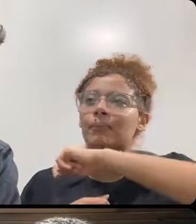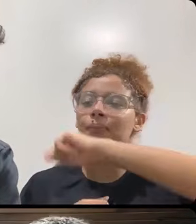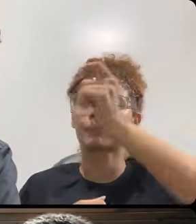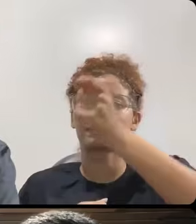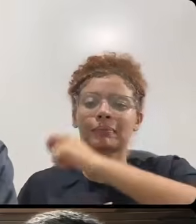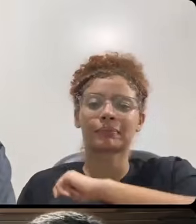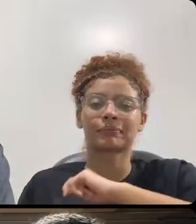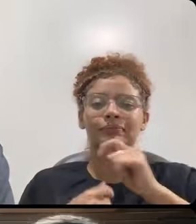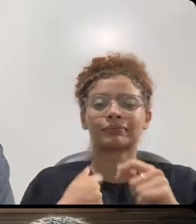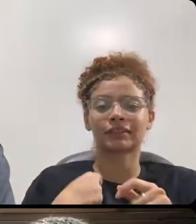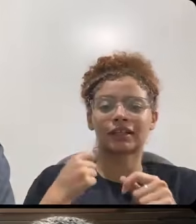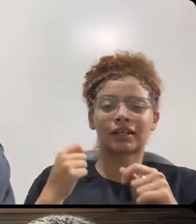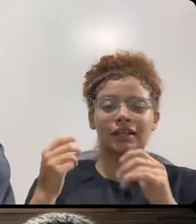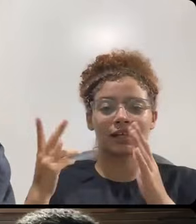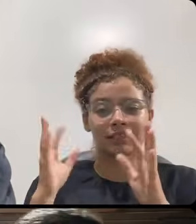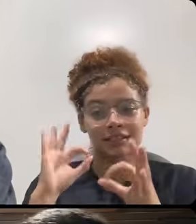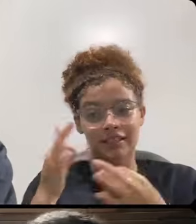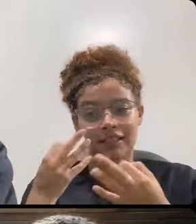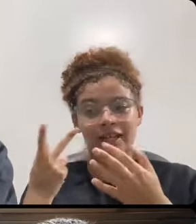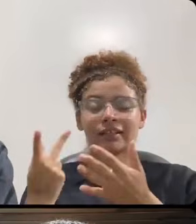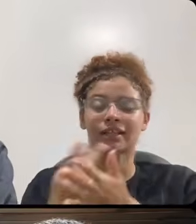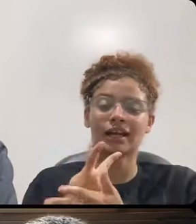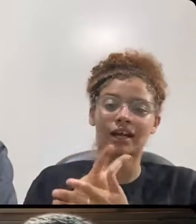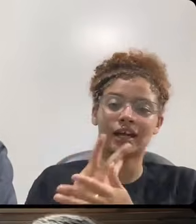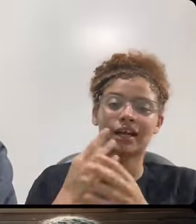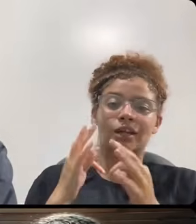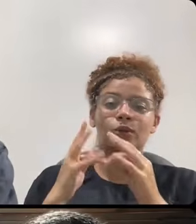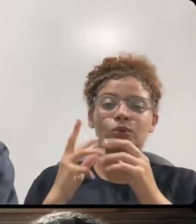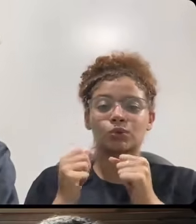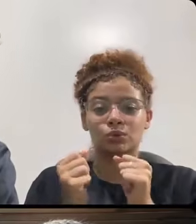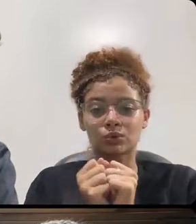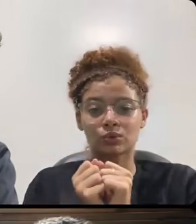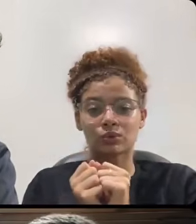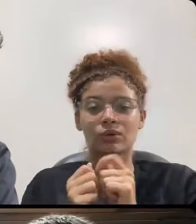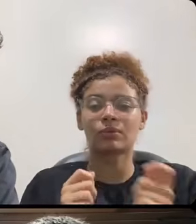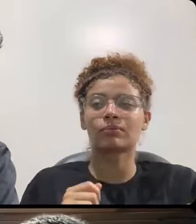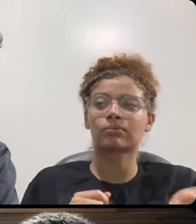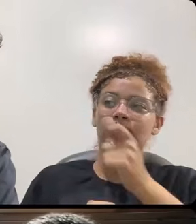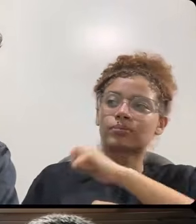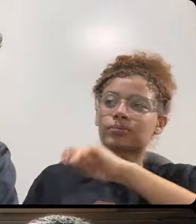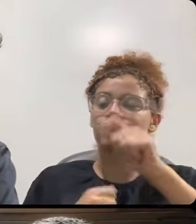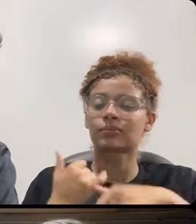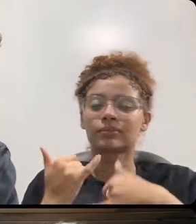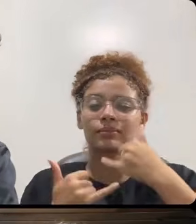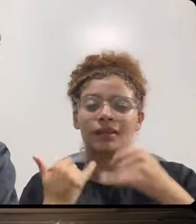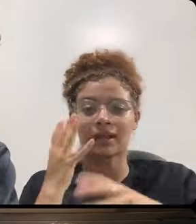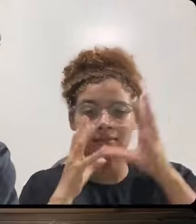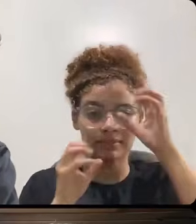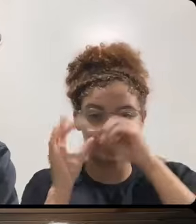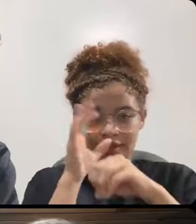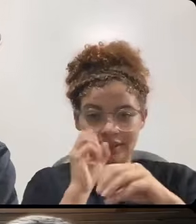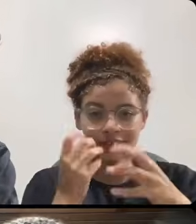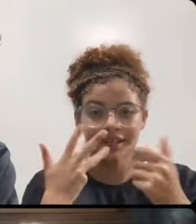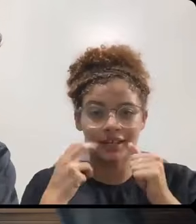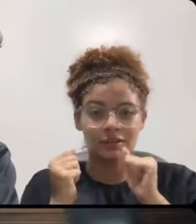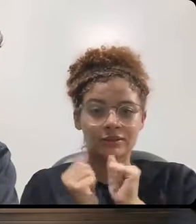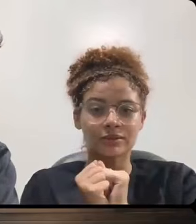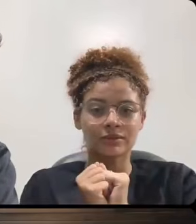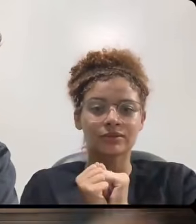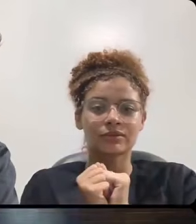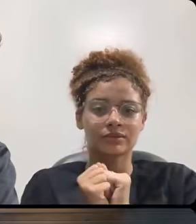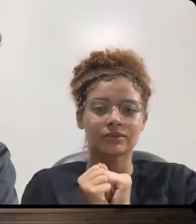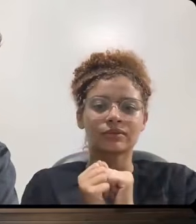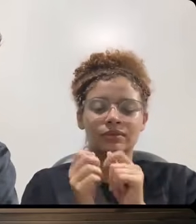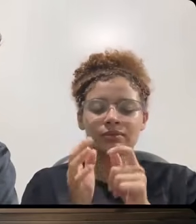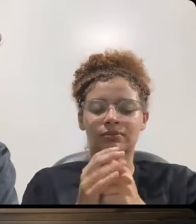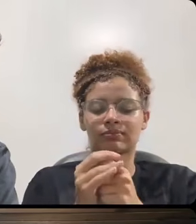Ele acertando, errando, ora, vamos acertar. Passando em cima na rede, debaixo da rede, vamos fazer. Porque ele gostava, ele queria fazer. Ele pegou aqui a